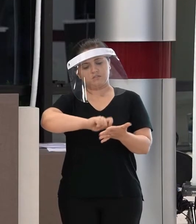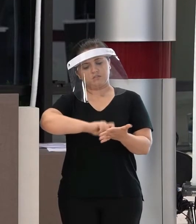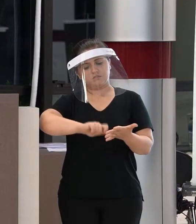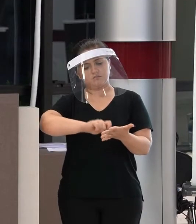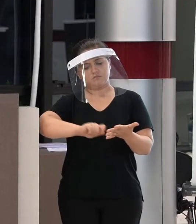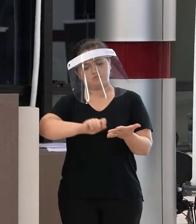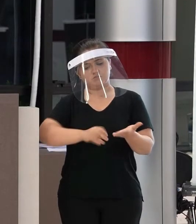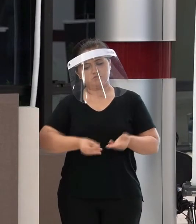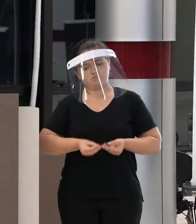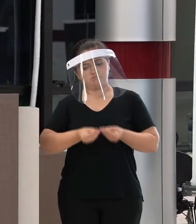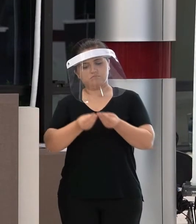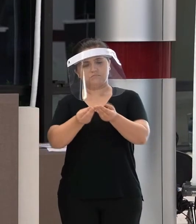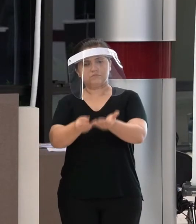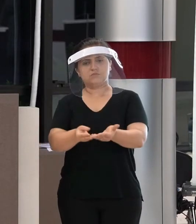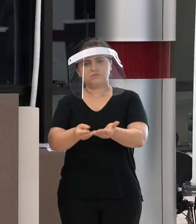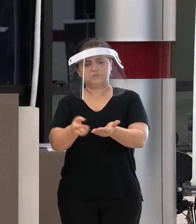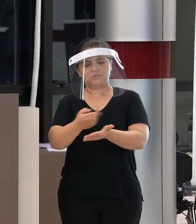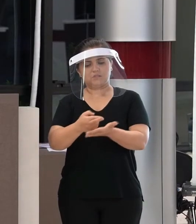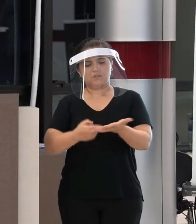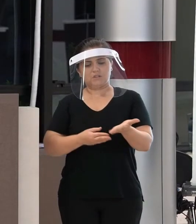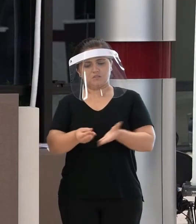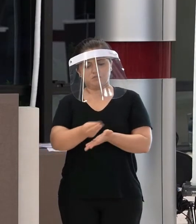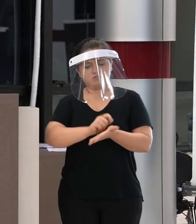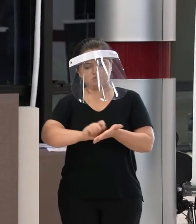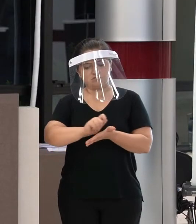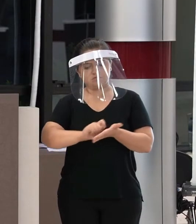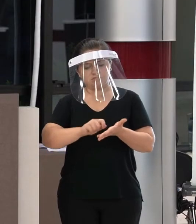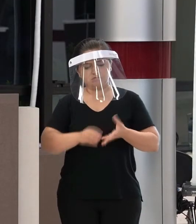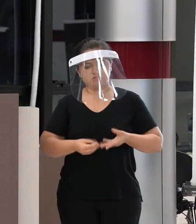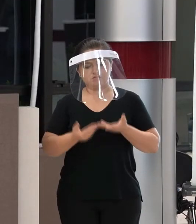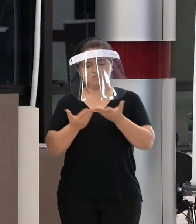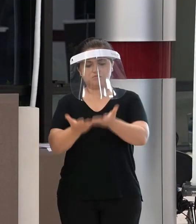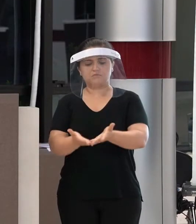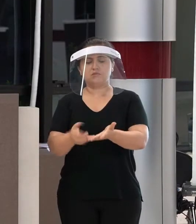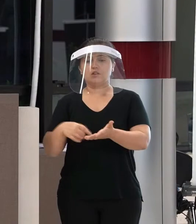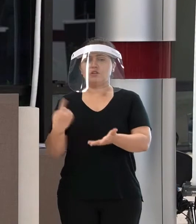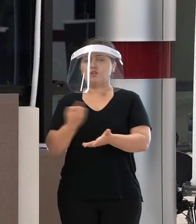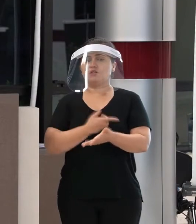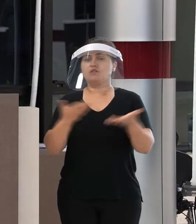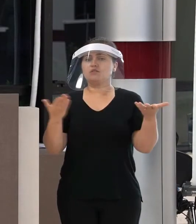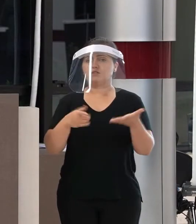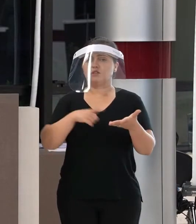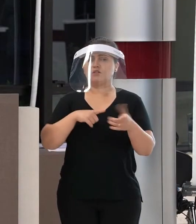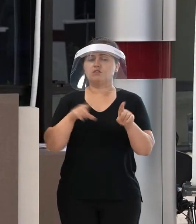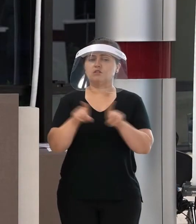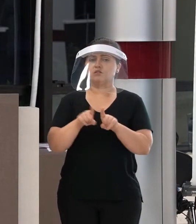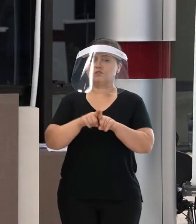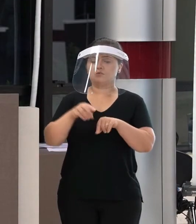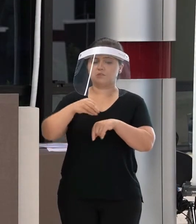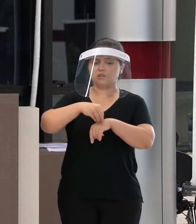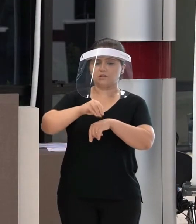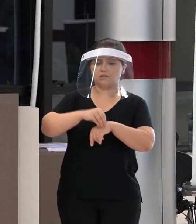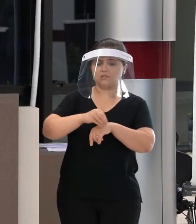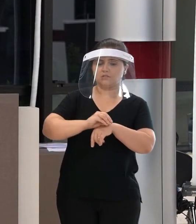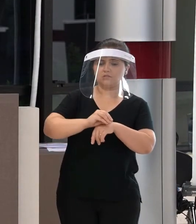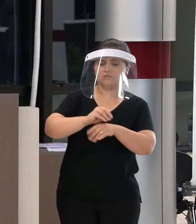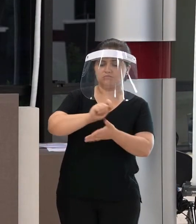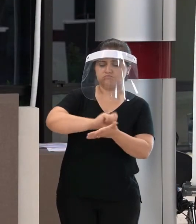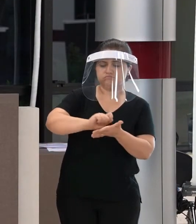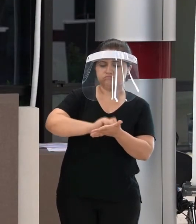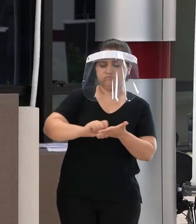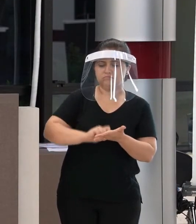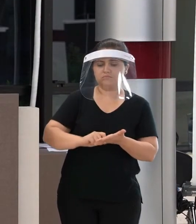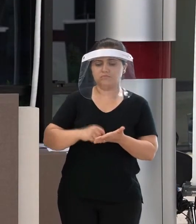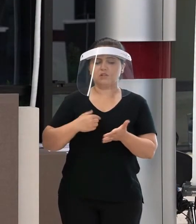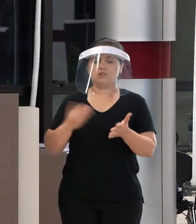prescrevia, né, a receita, ele prescrevia. Então agora nós temos uma manutenção prescritiva, que